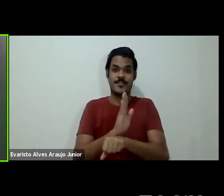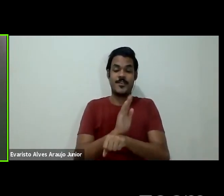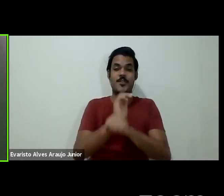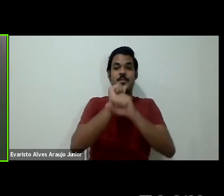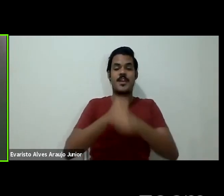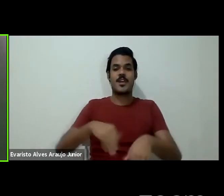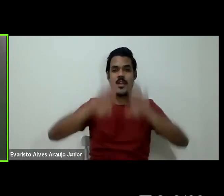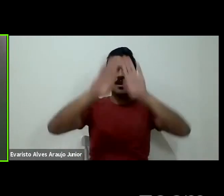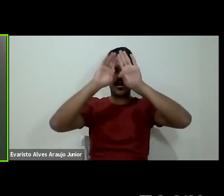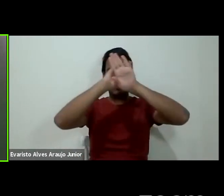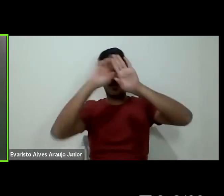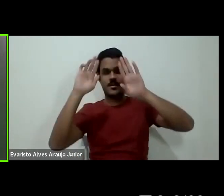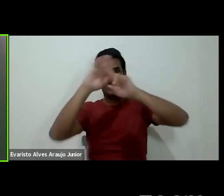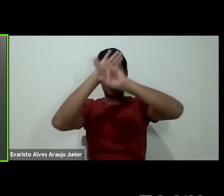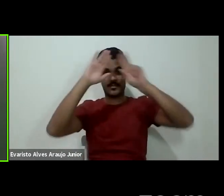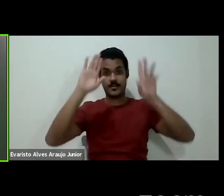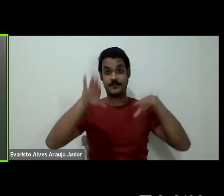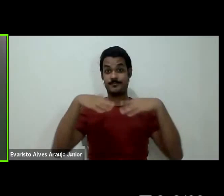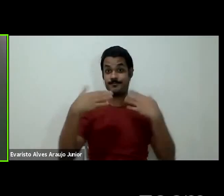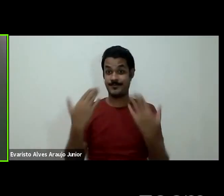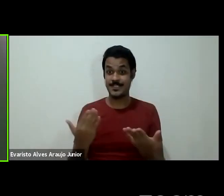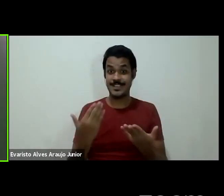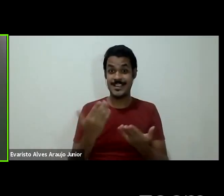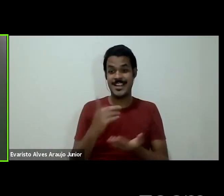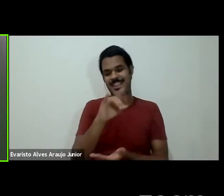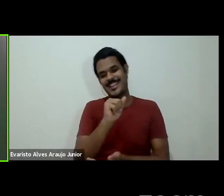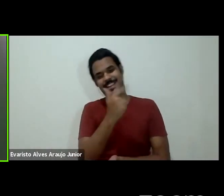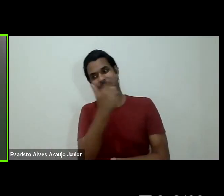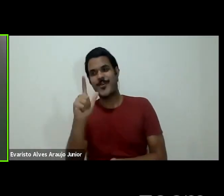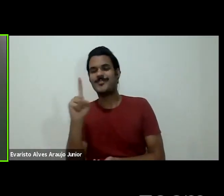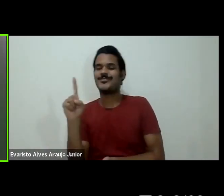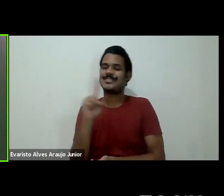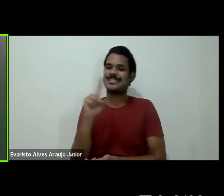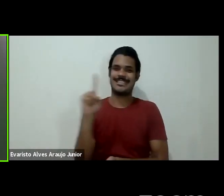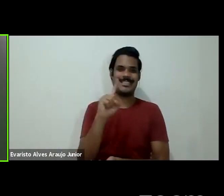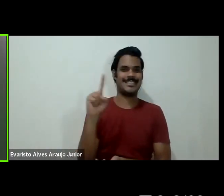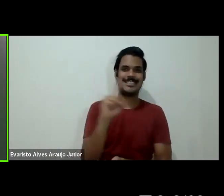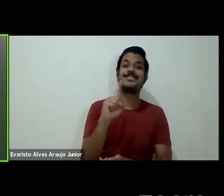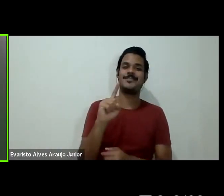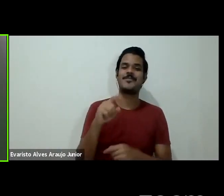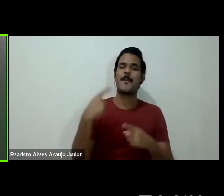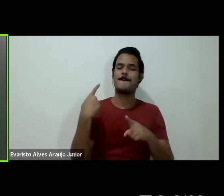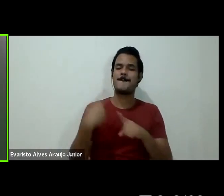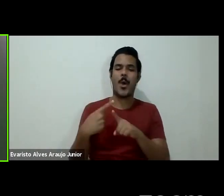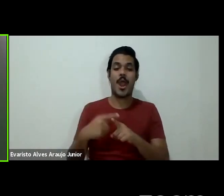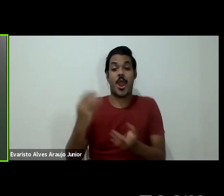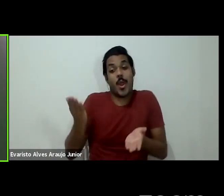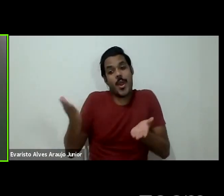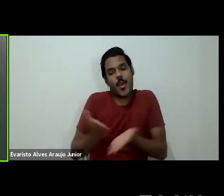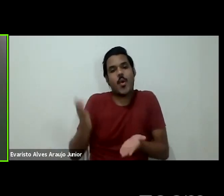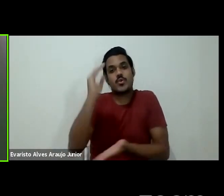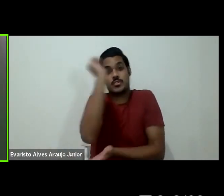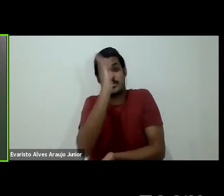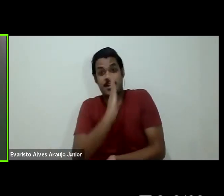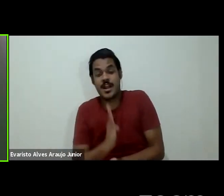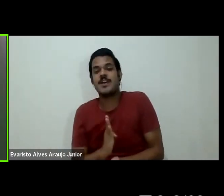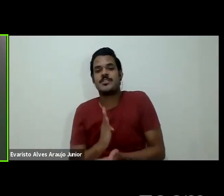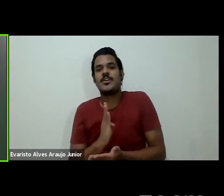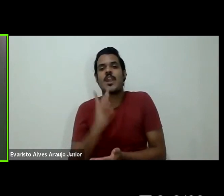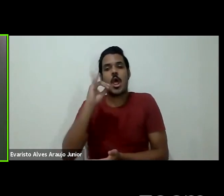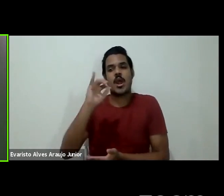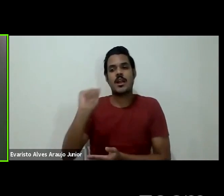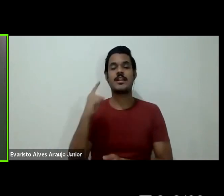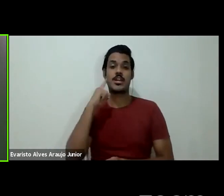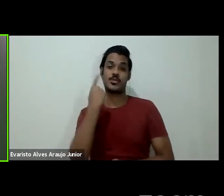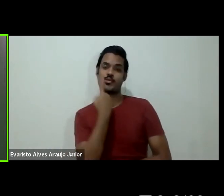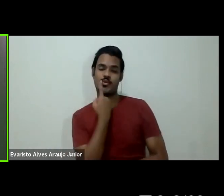ser um outro dia que não fosse o Dia Nacional dos Surdos, Surdas e